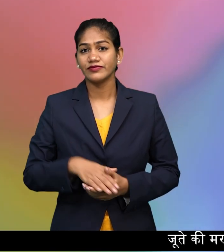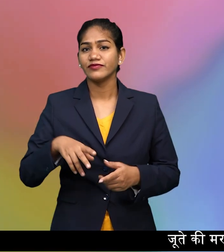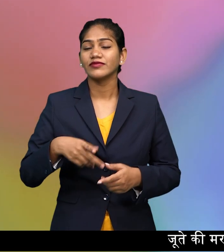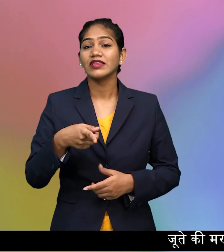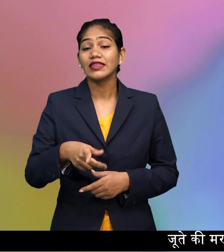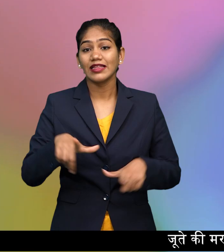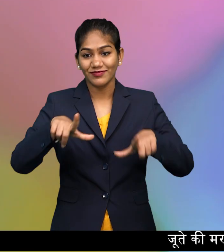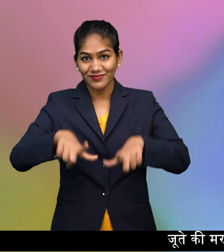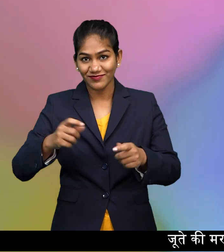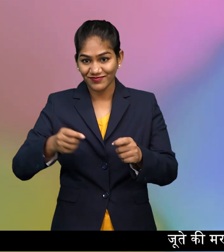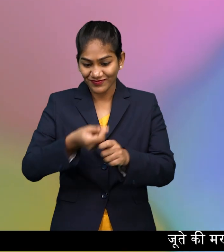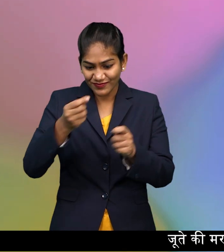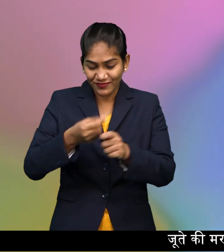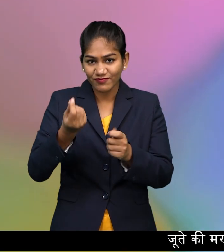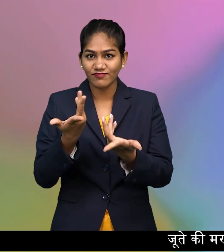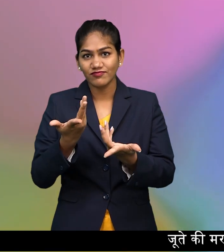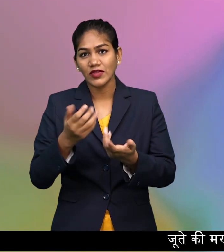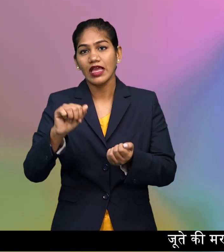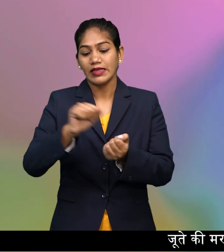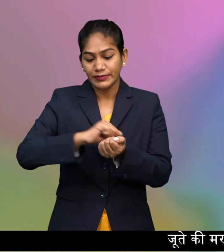माचिस का निर्माण आदि।